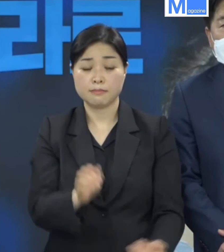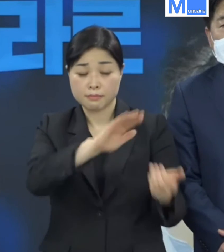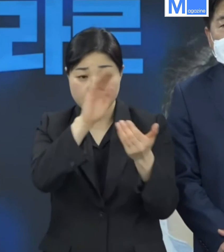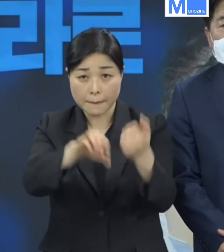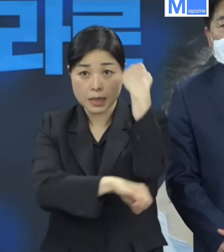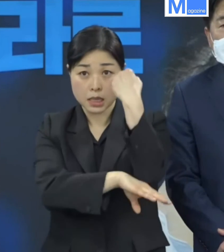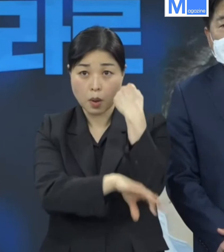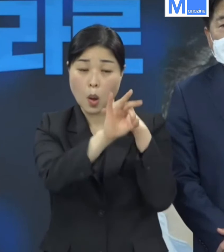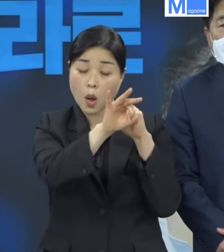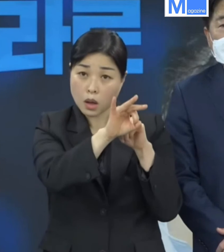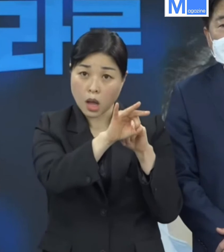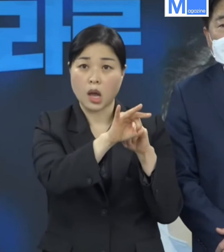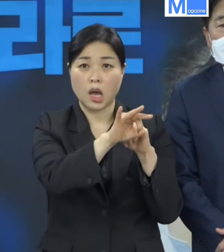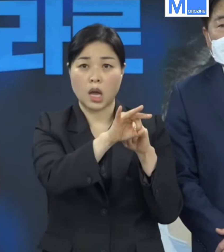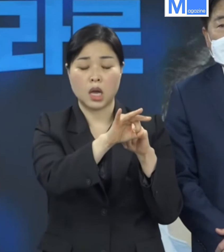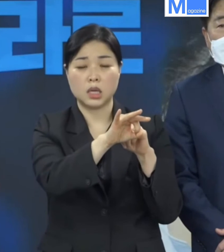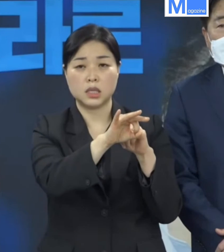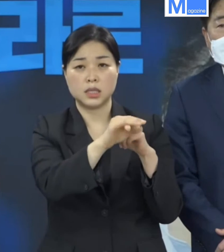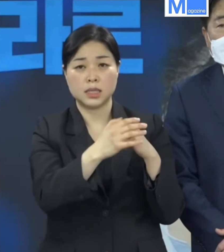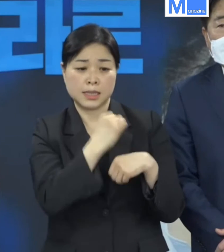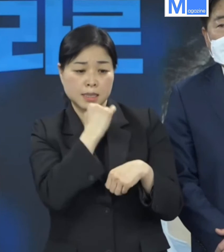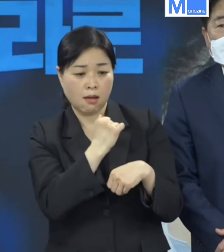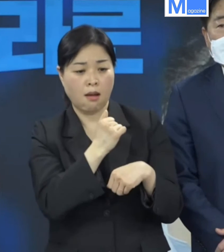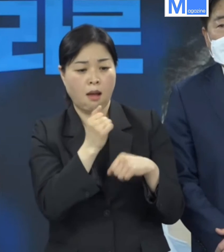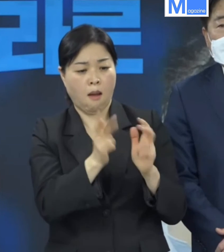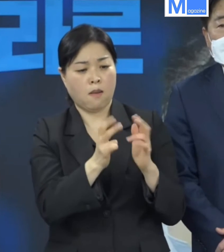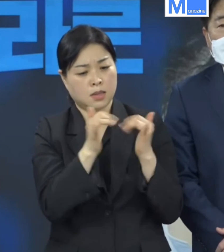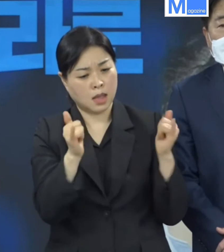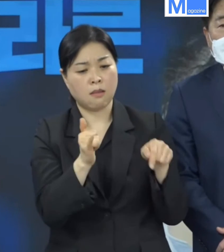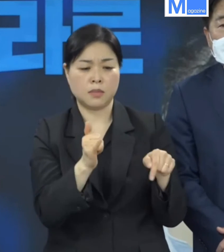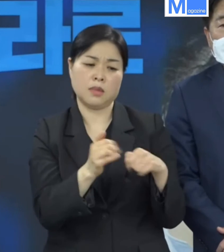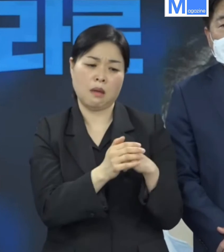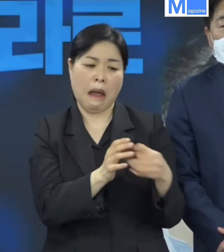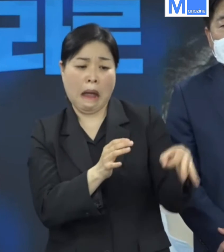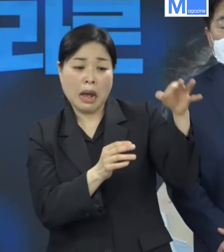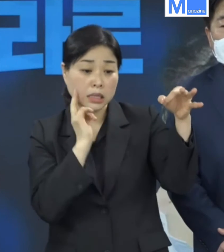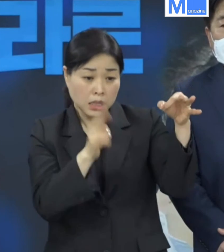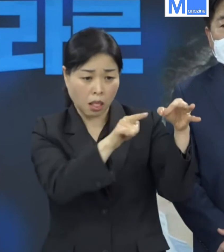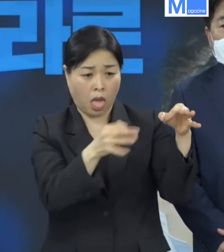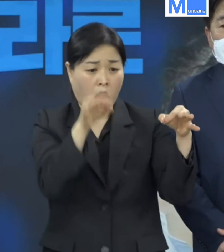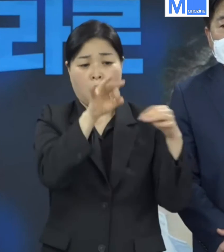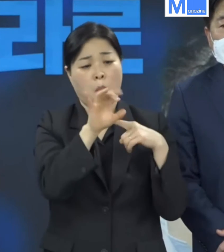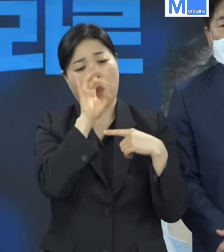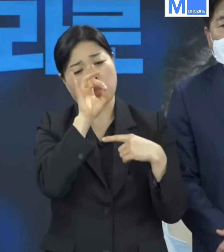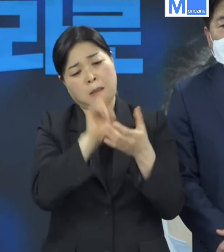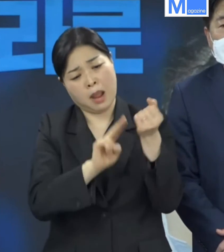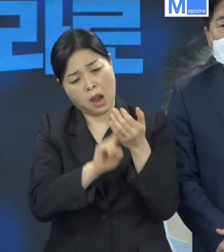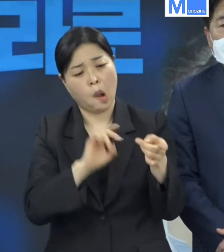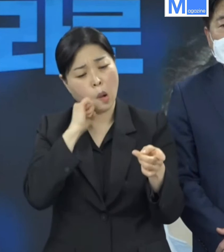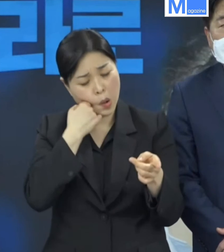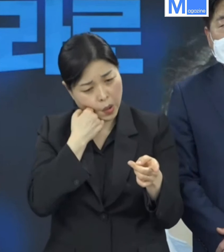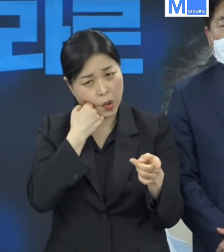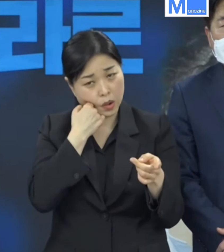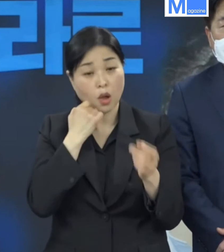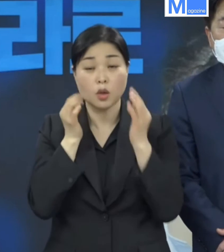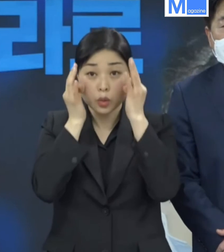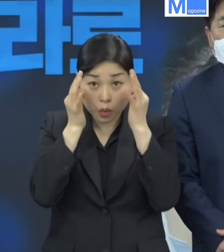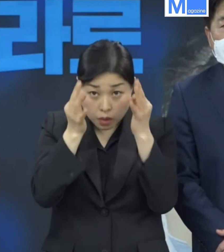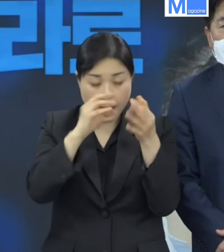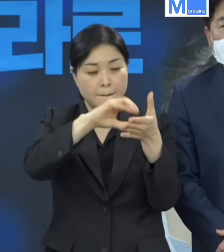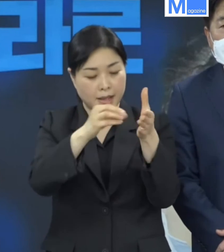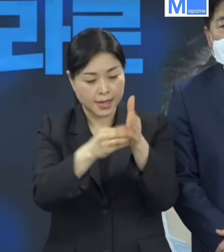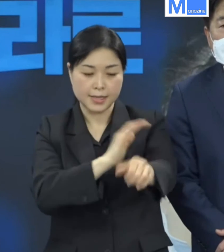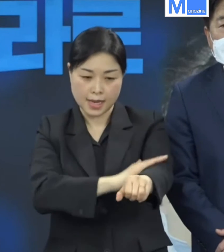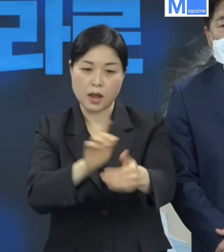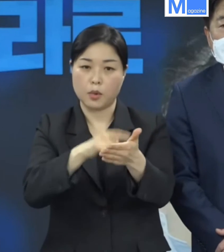납품 단가 현실화는 소공인들의 오래된 염원입니다. 소공인들이 노력한 만큼 제대로 된 보상을